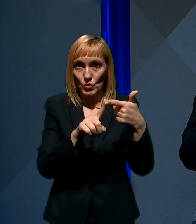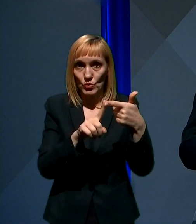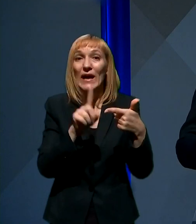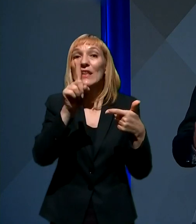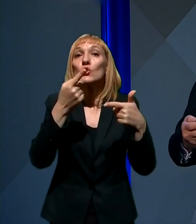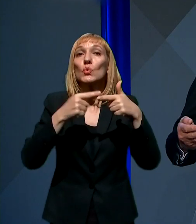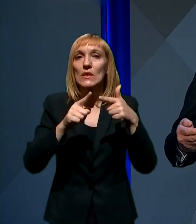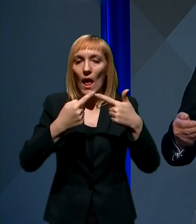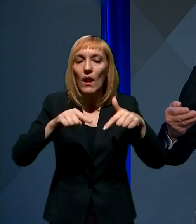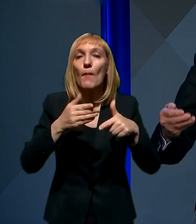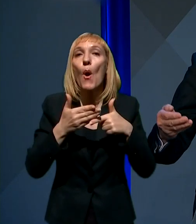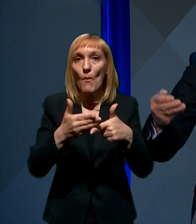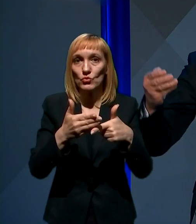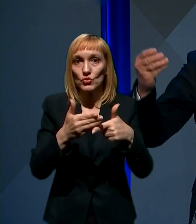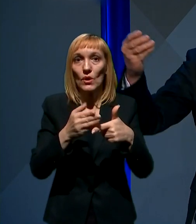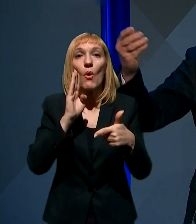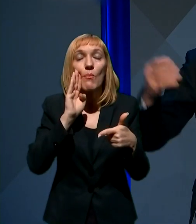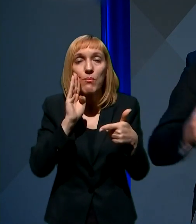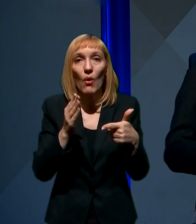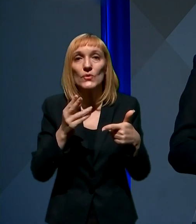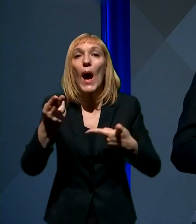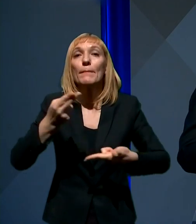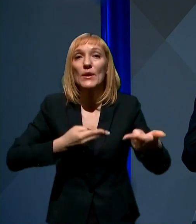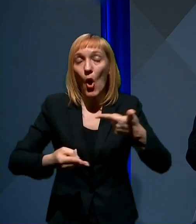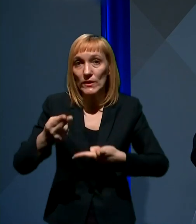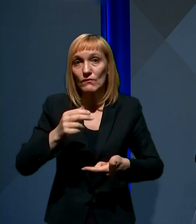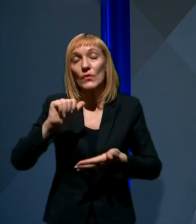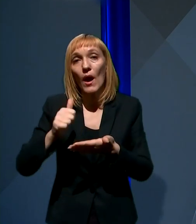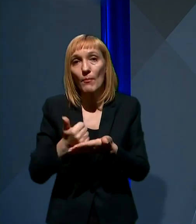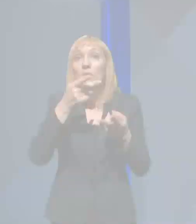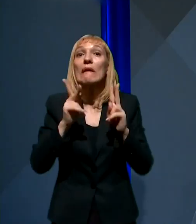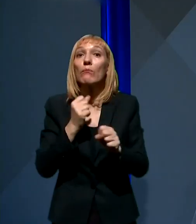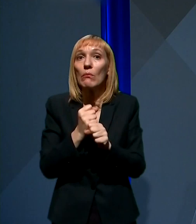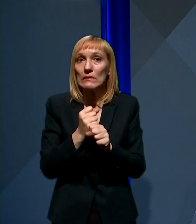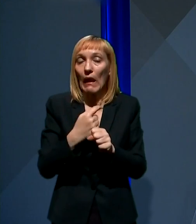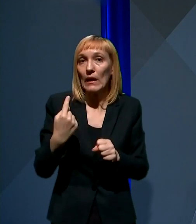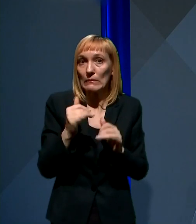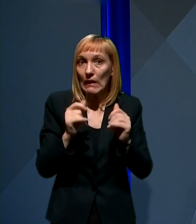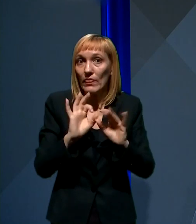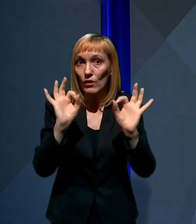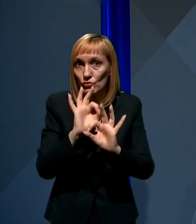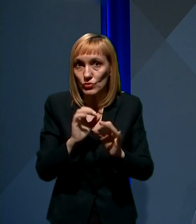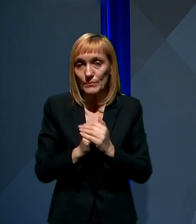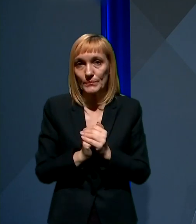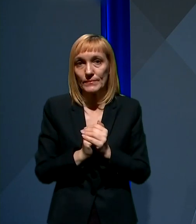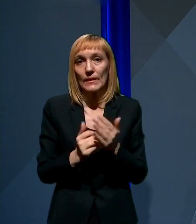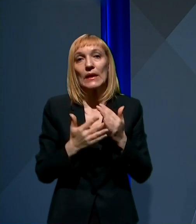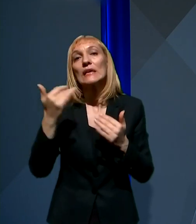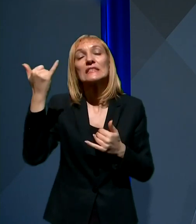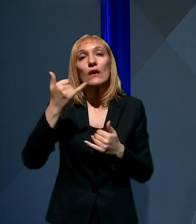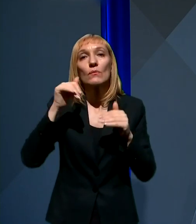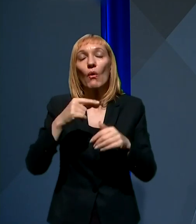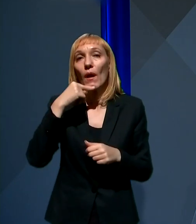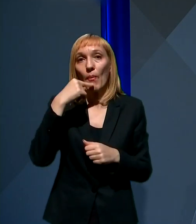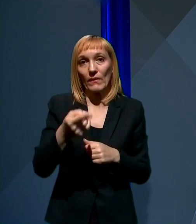paketom omogočamo, da bodo proizvodnjo ponovno zagnali. No, za turizem je treba najprej povedati, da